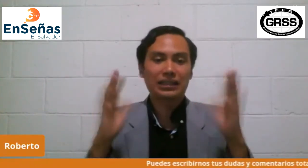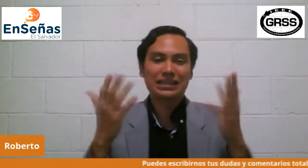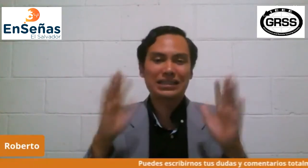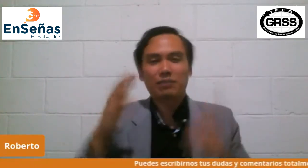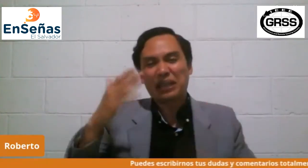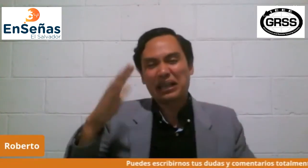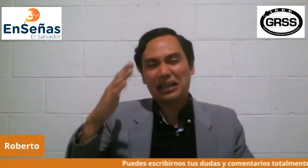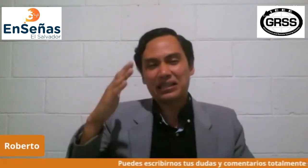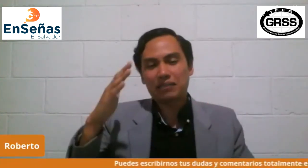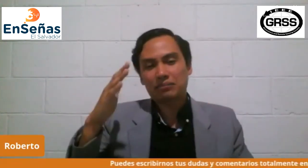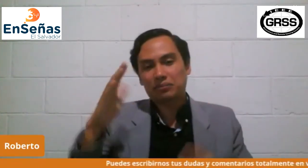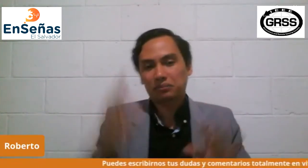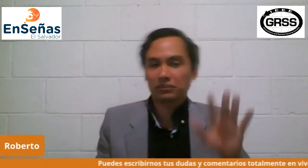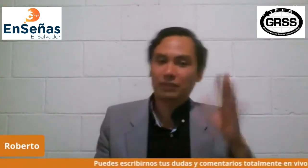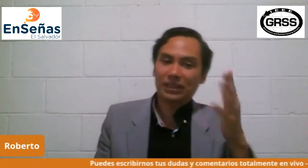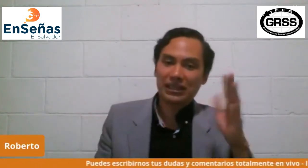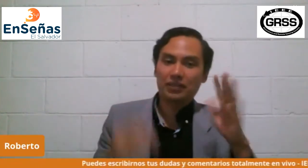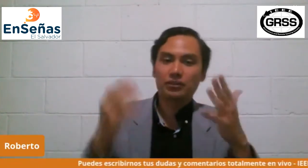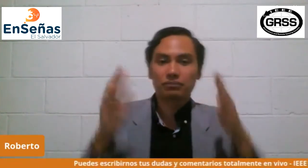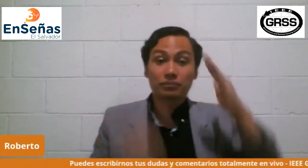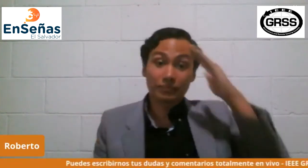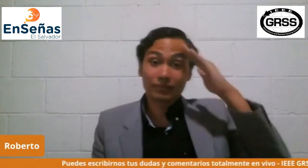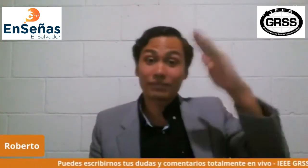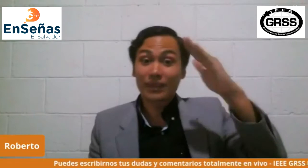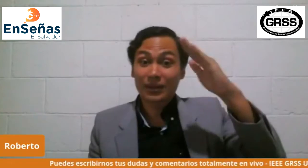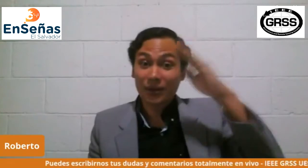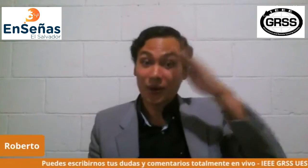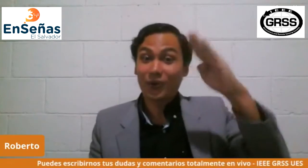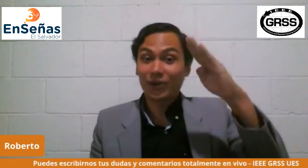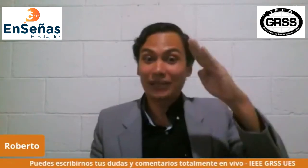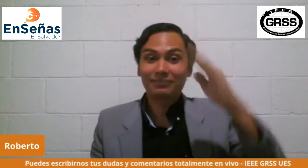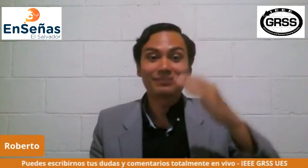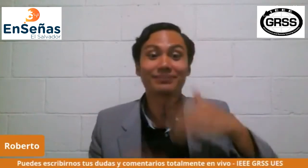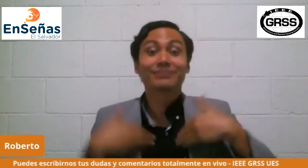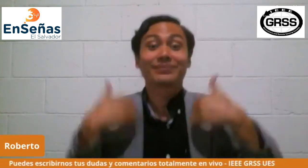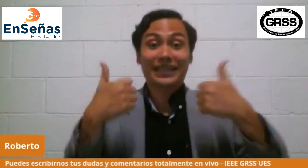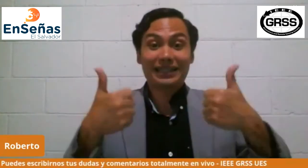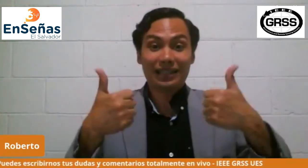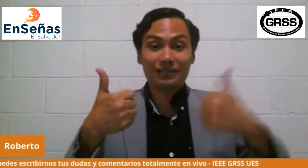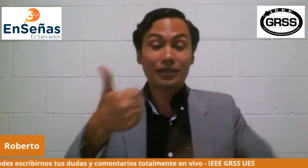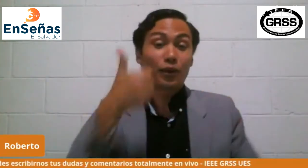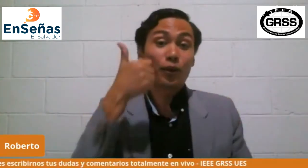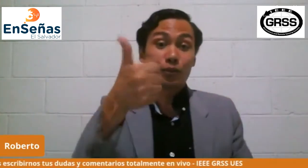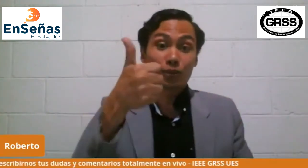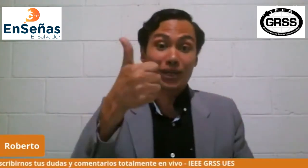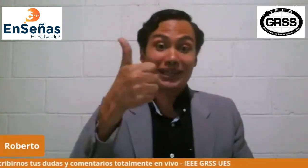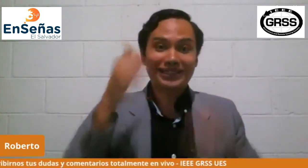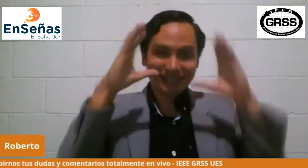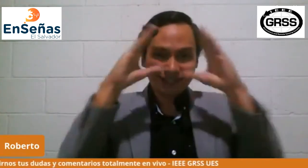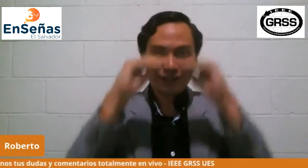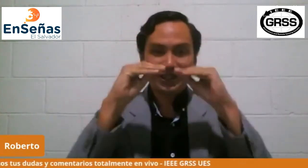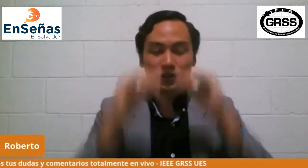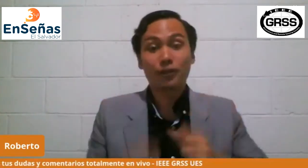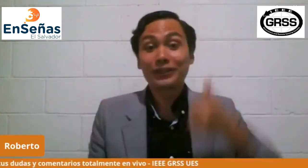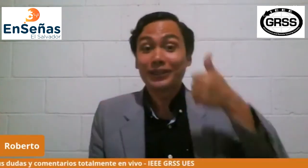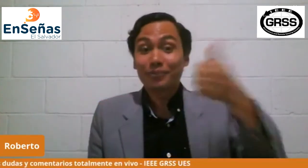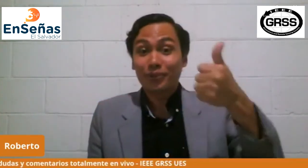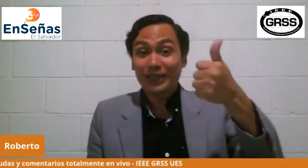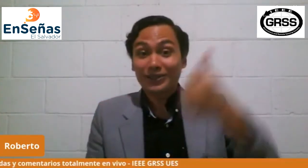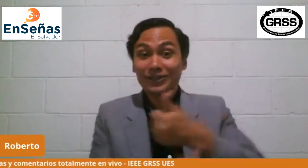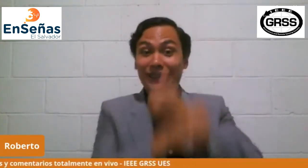y es casi siempre la derecha, dependiendo. Hola, ¿qué tal? Buenas noches